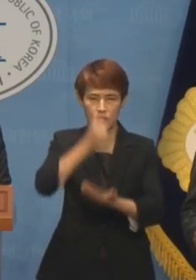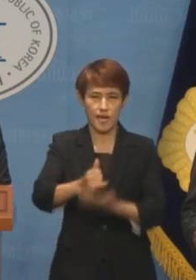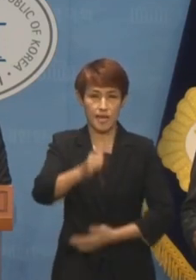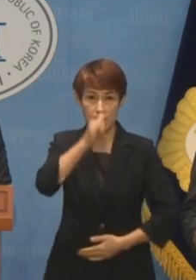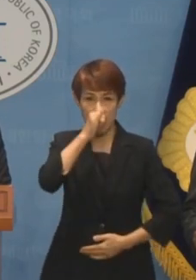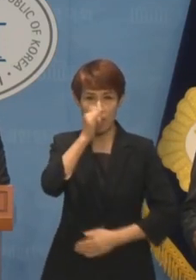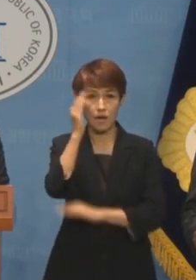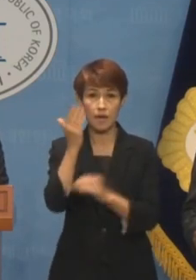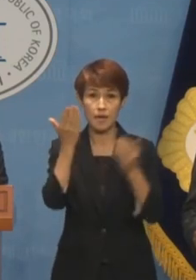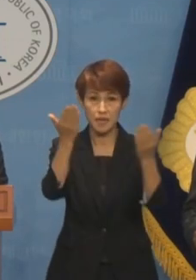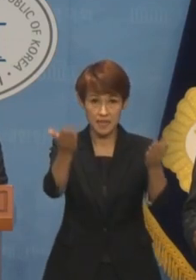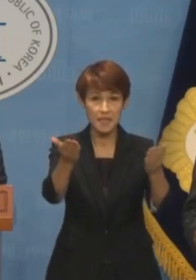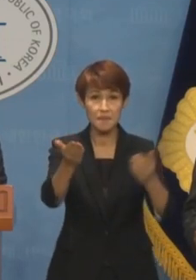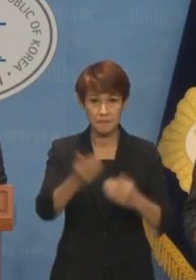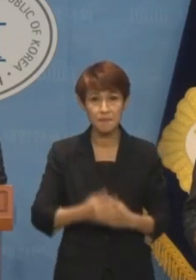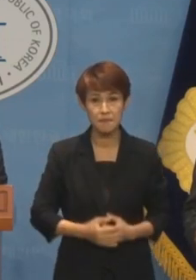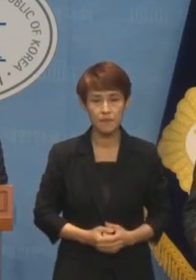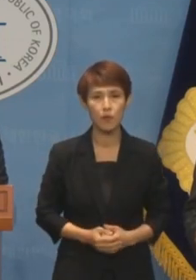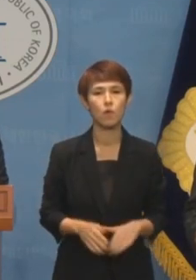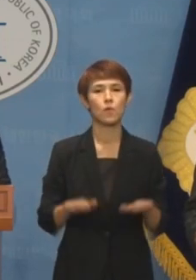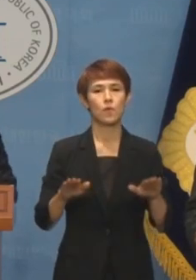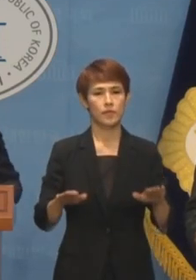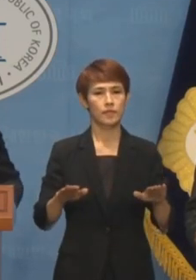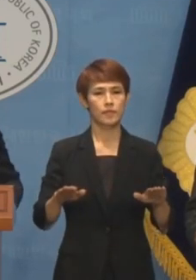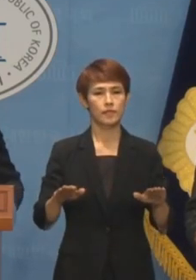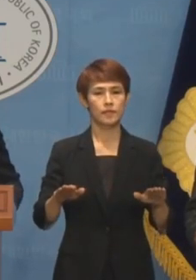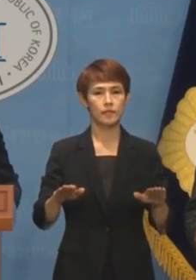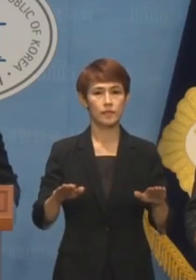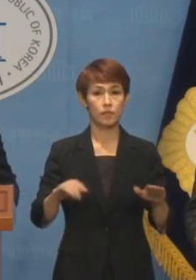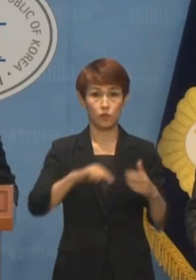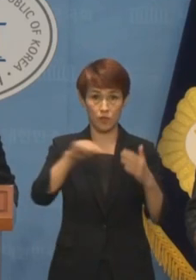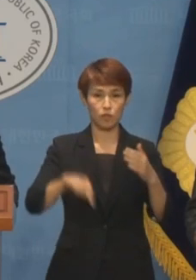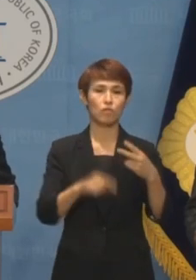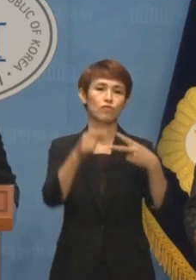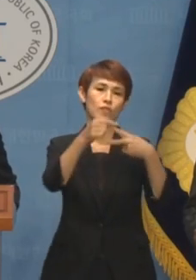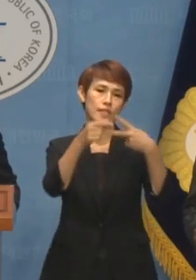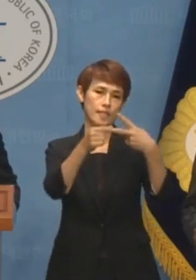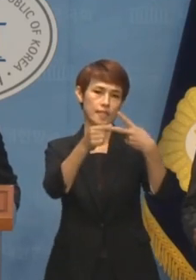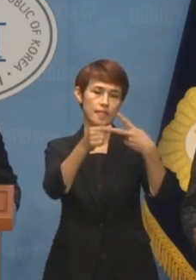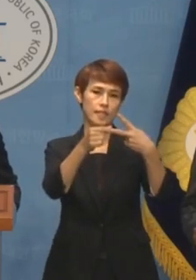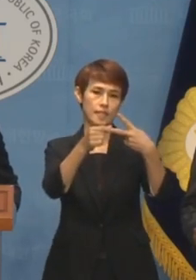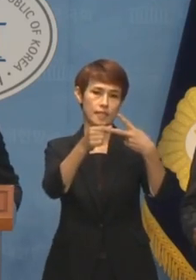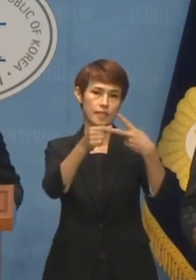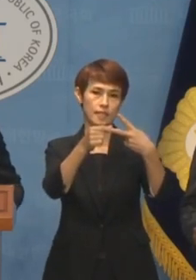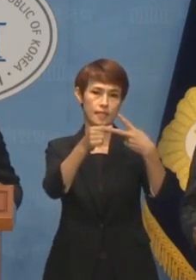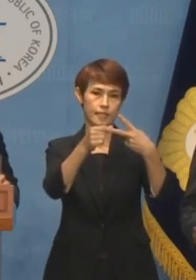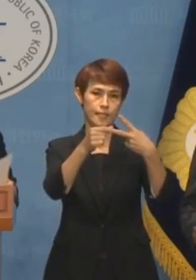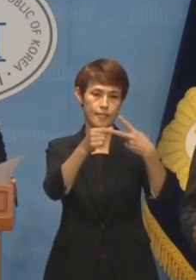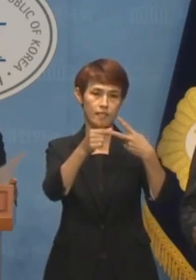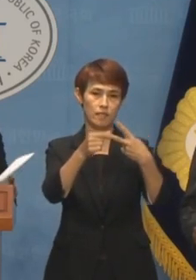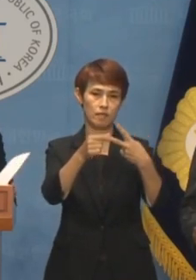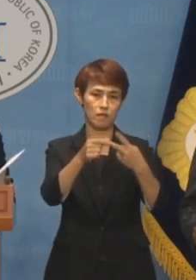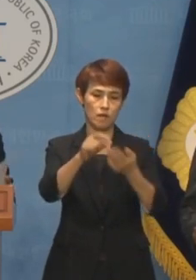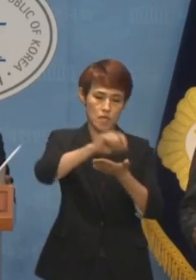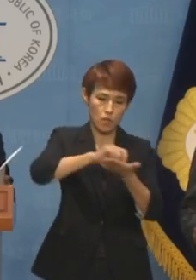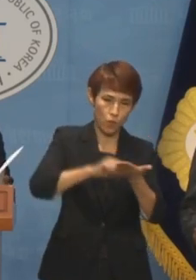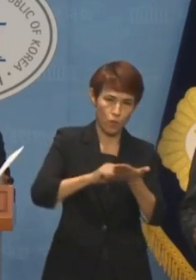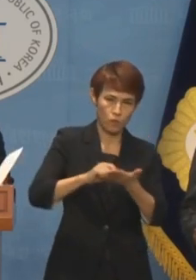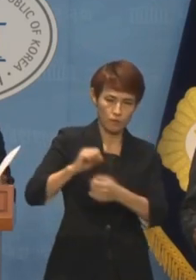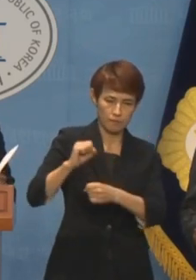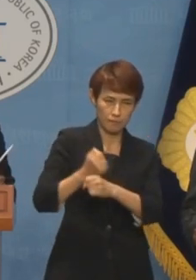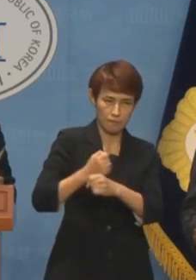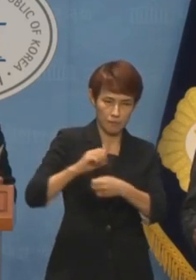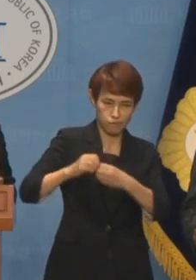한번 말씀드린 적이 있는데, 오늘은 그 중에서 두 가지 부분에 대해서 기록 조작 부분하고